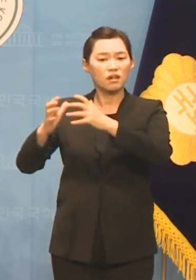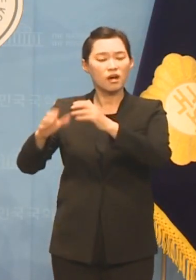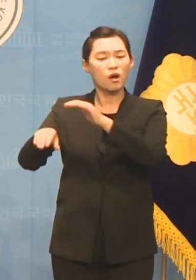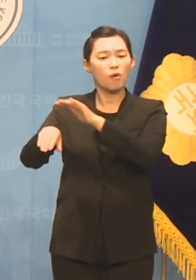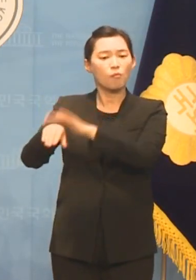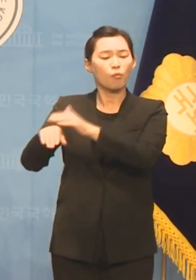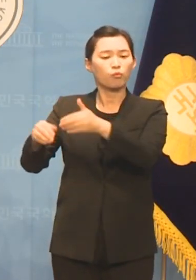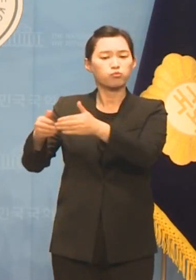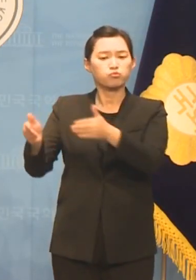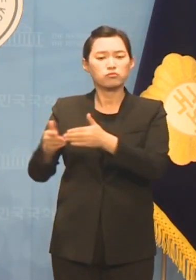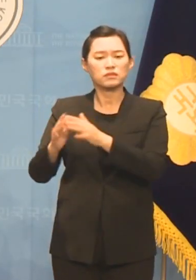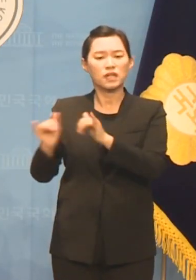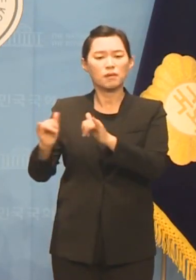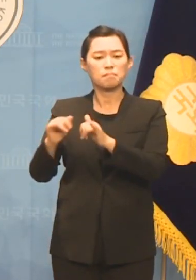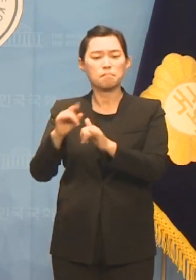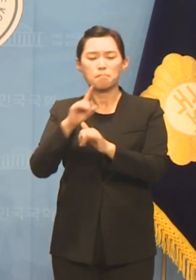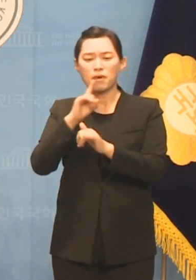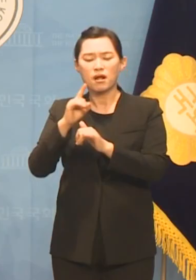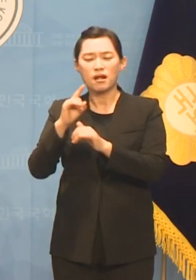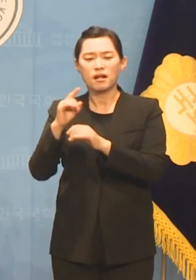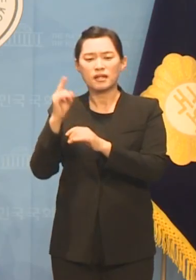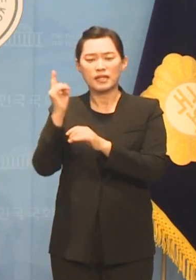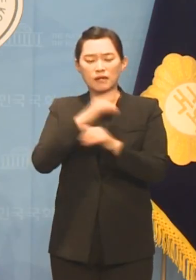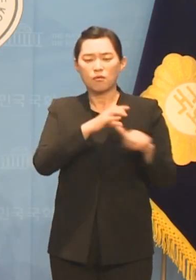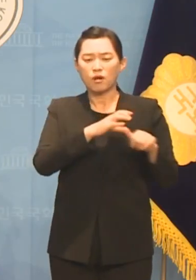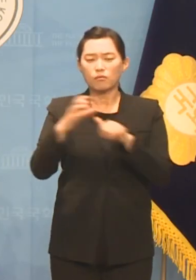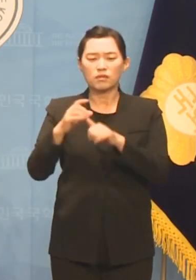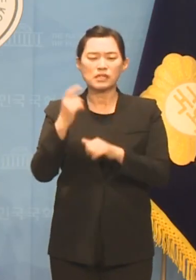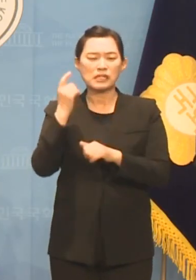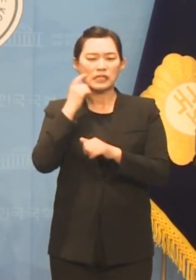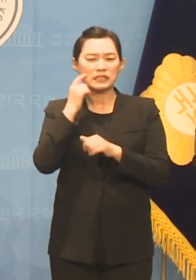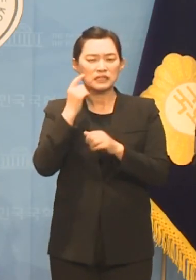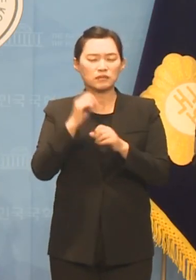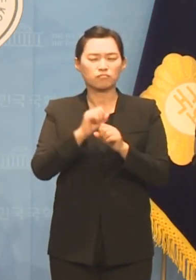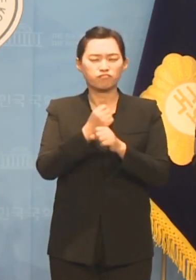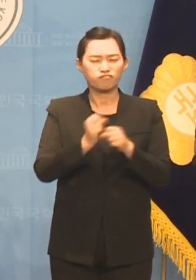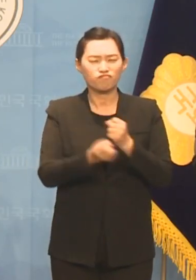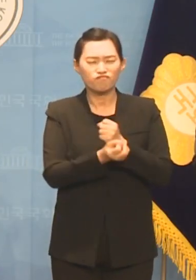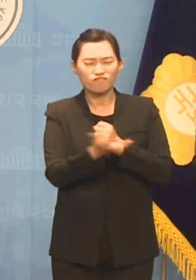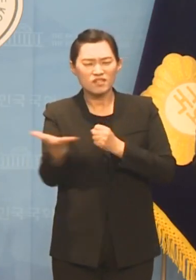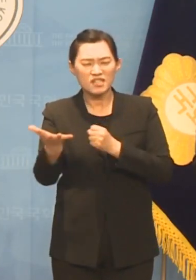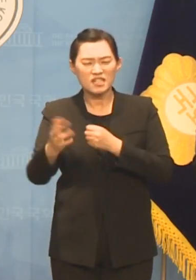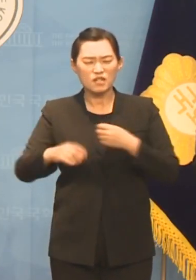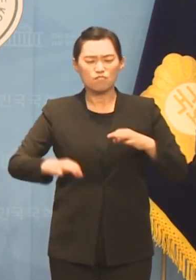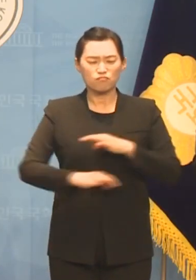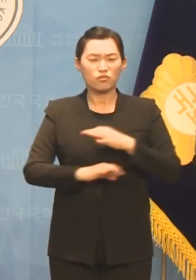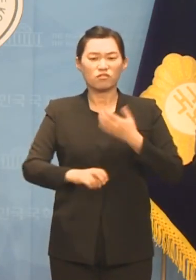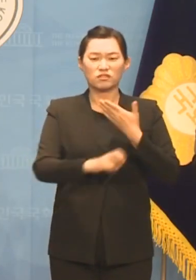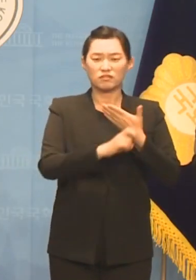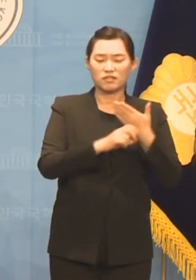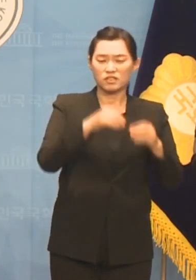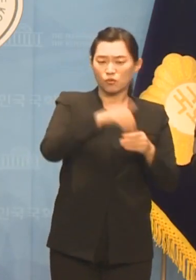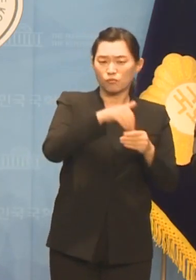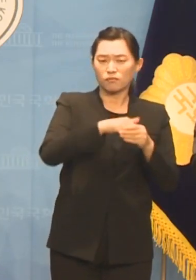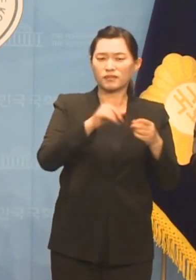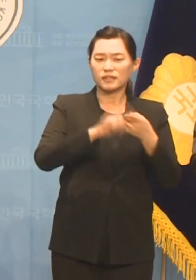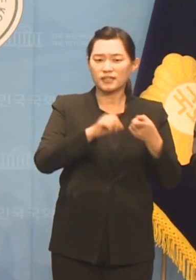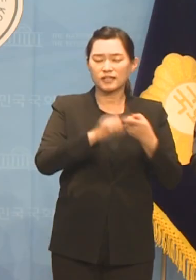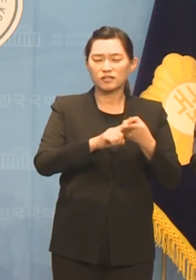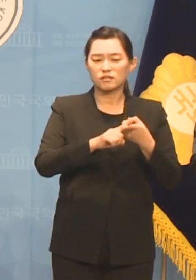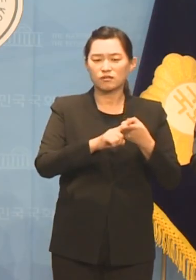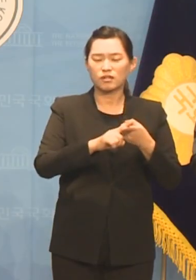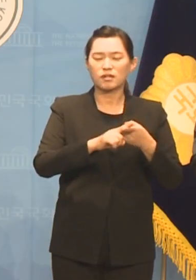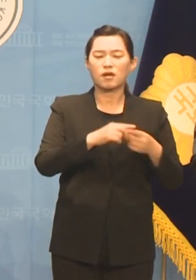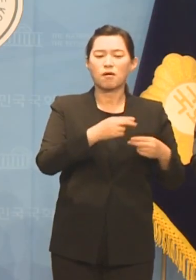인사 발언을 악용하여 허위조작 정보를 확산, 부정선거론을 조작하는 파일